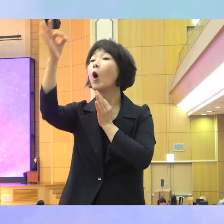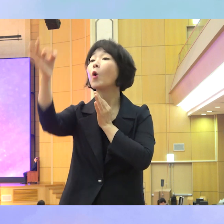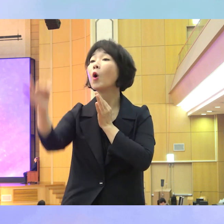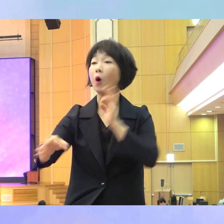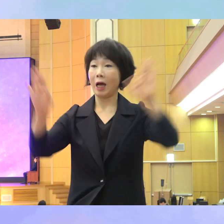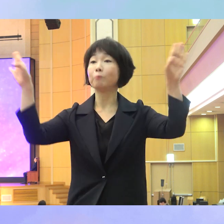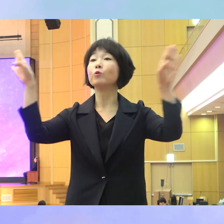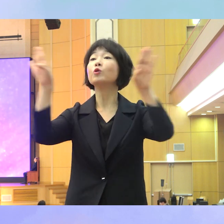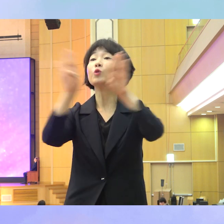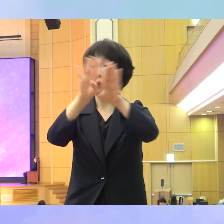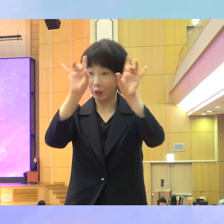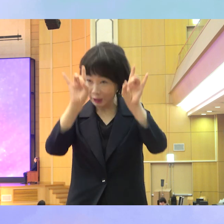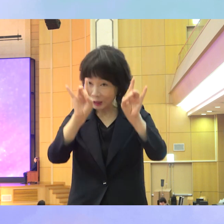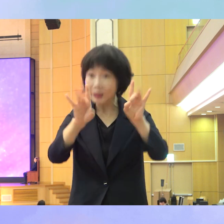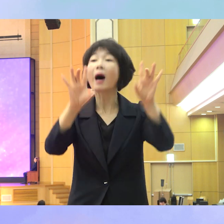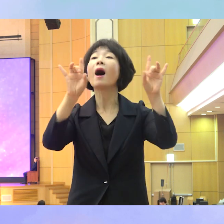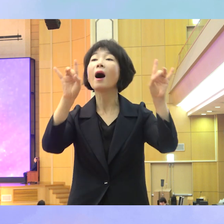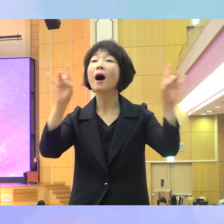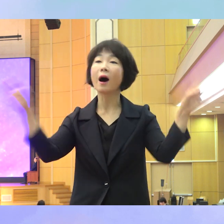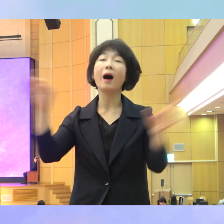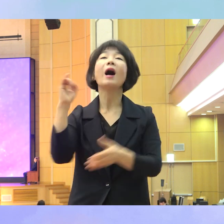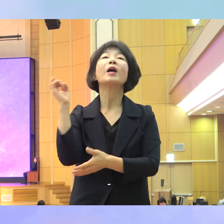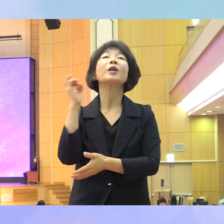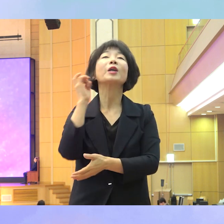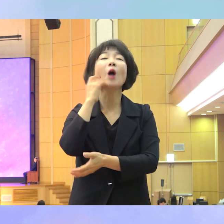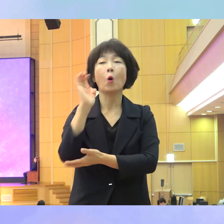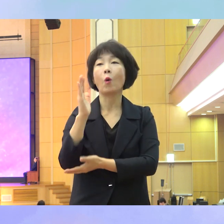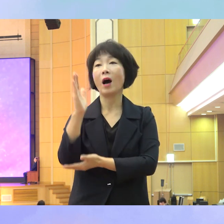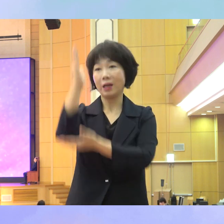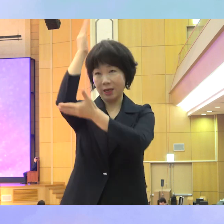들릴지어다 영원한 문들아,